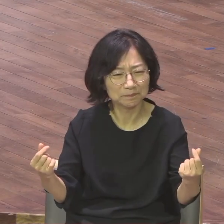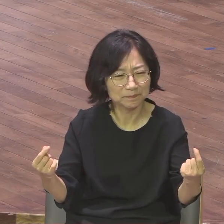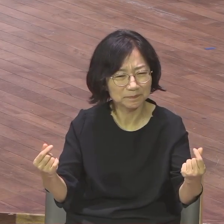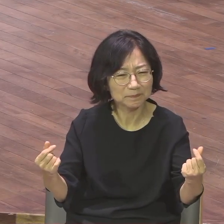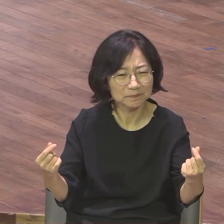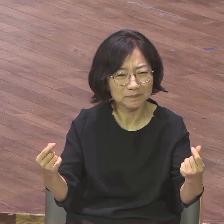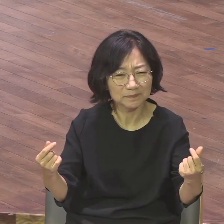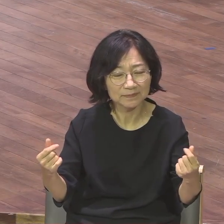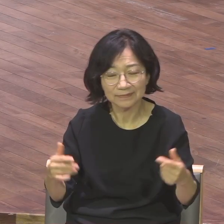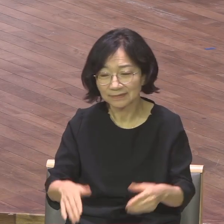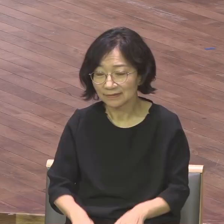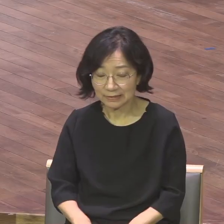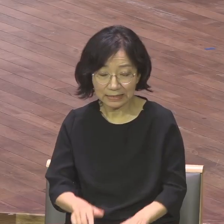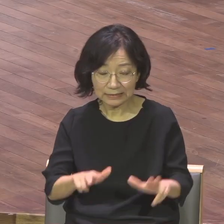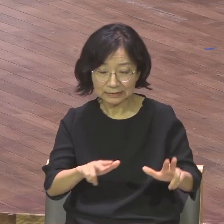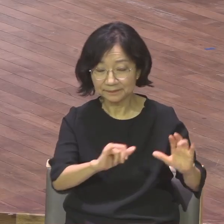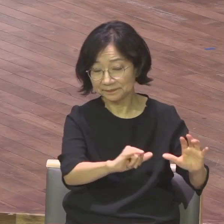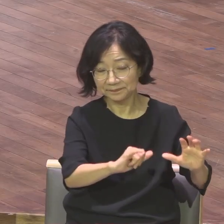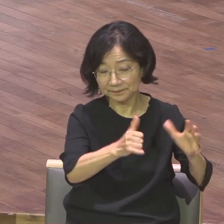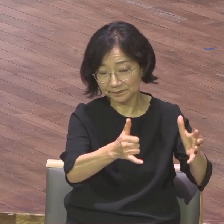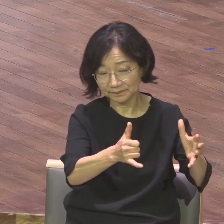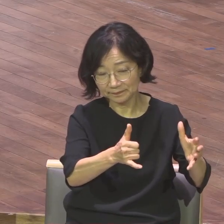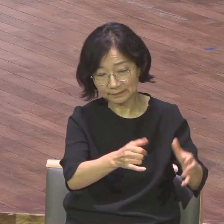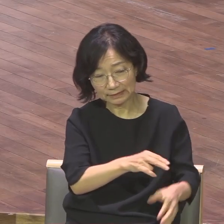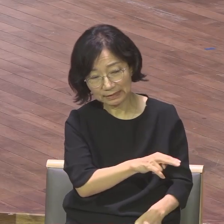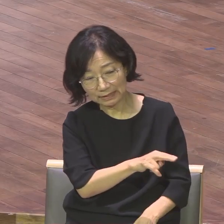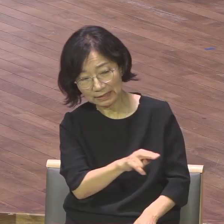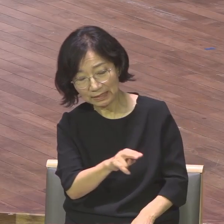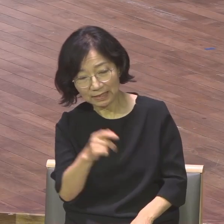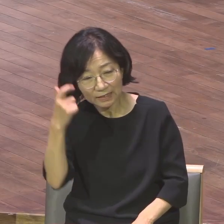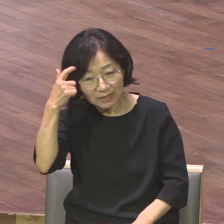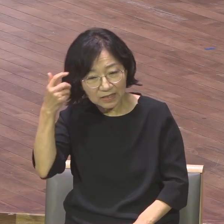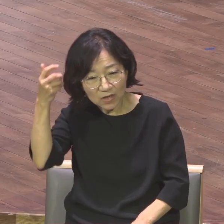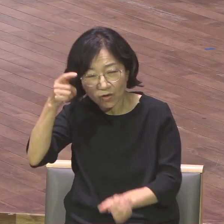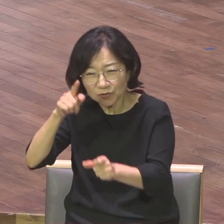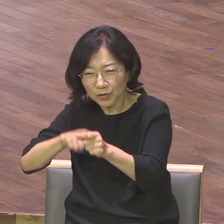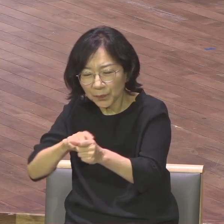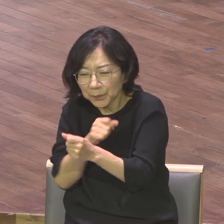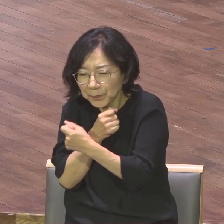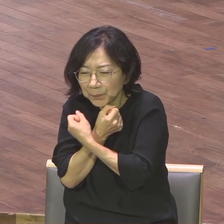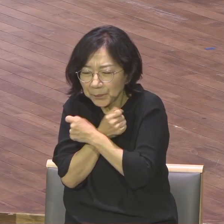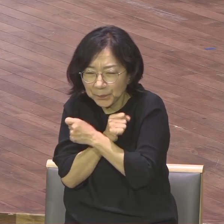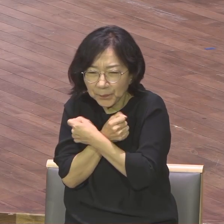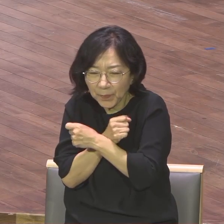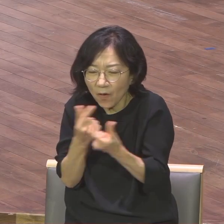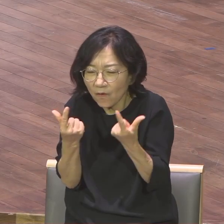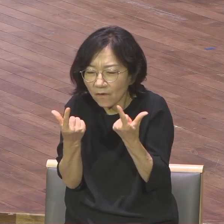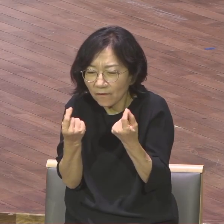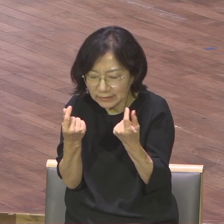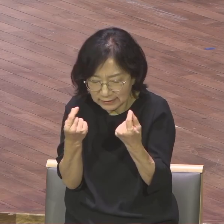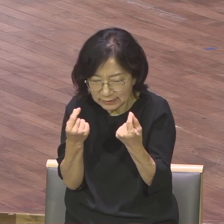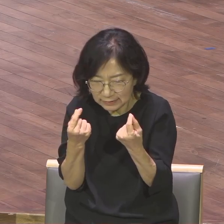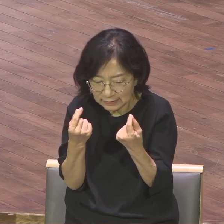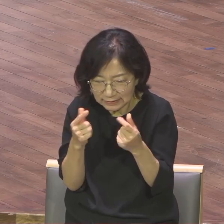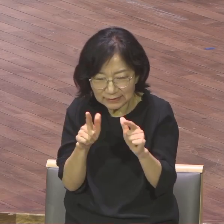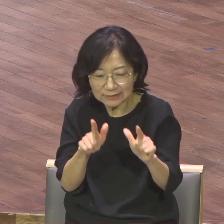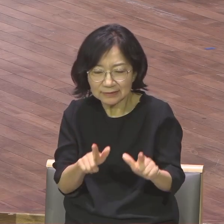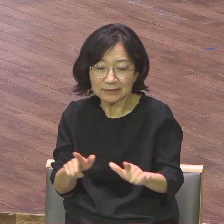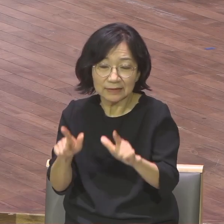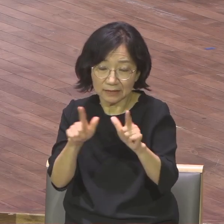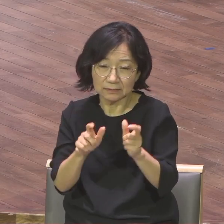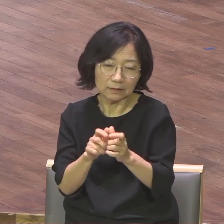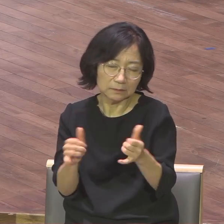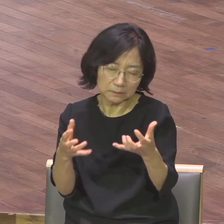현장에는 지금 영적으로 메마른 뼈 인생을 살고 있는 다양한